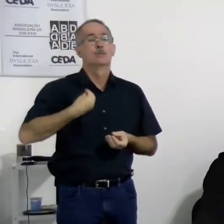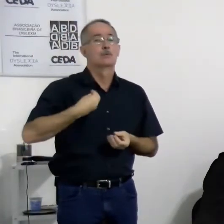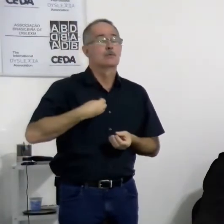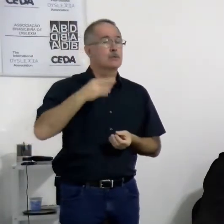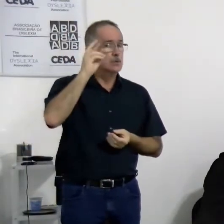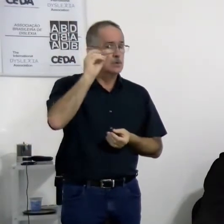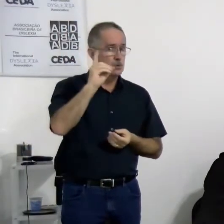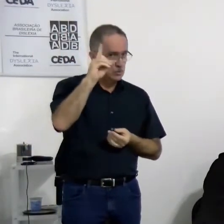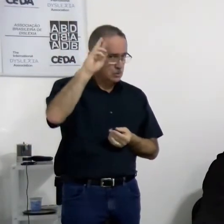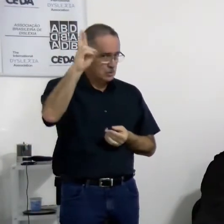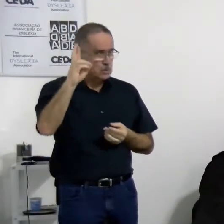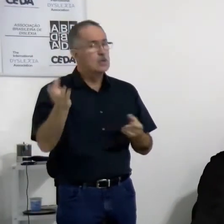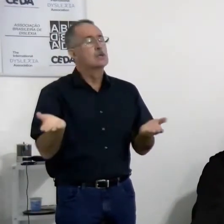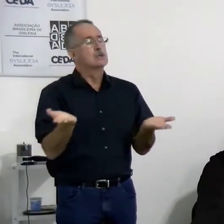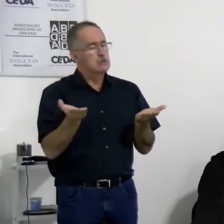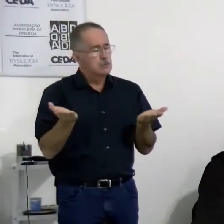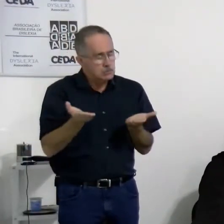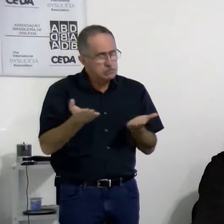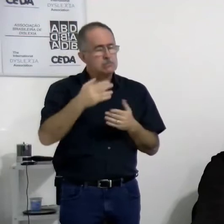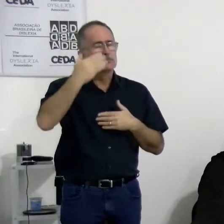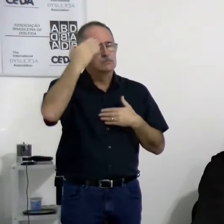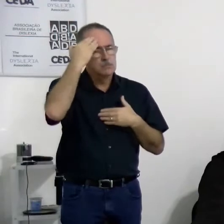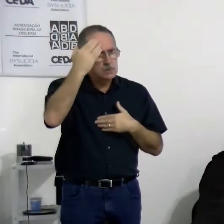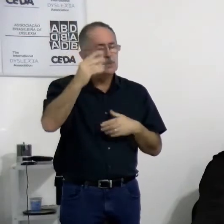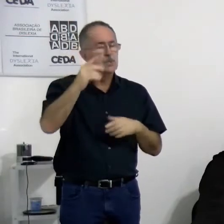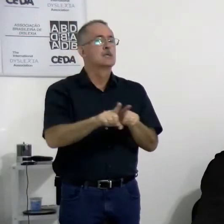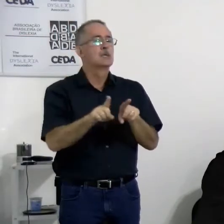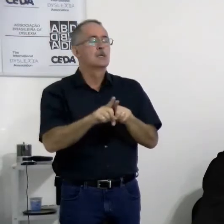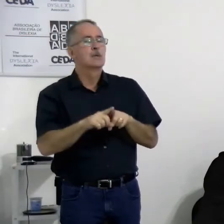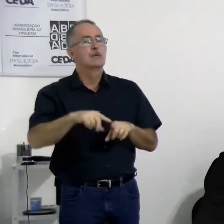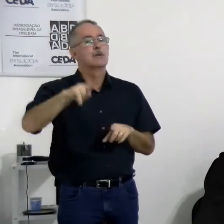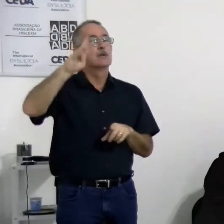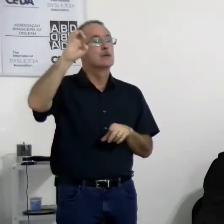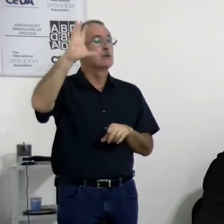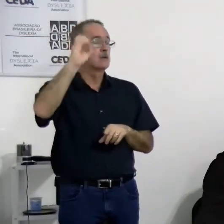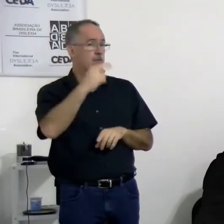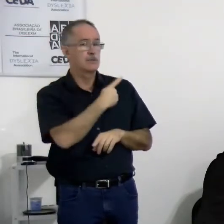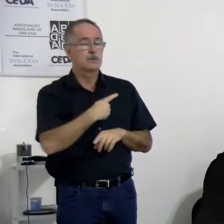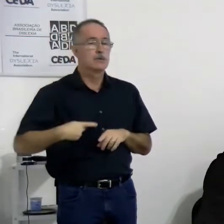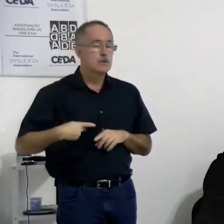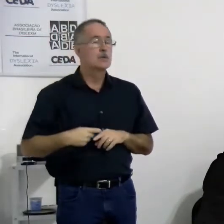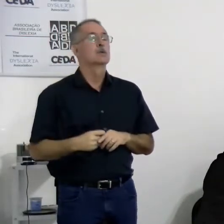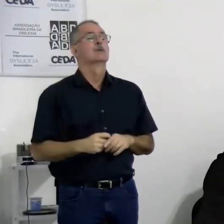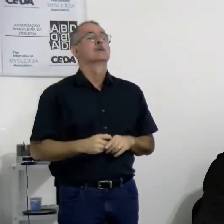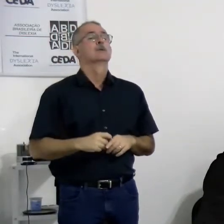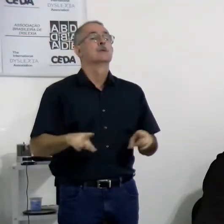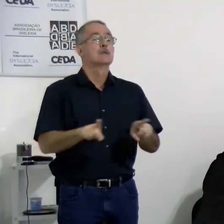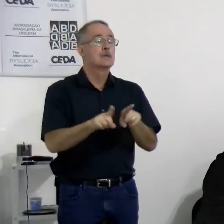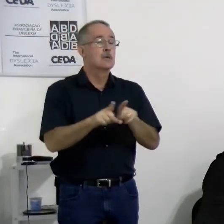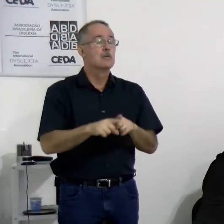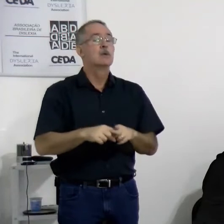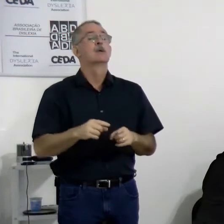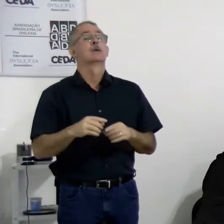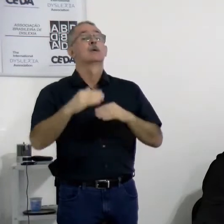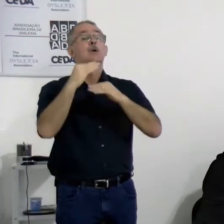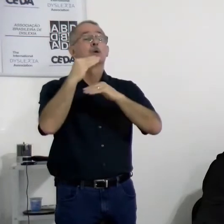mas antes eu gostaria de agradecer a todos, a nossa vice-presidente, a Silvia, os diretores que aqui estão, os profissionais, a parte